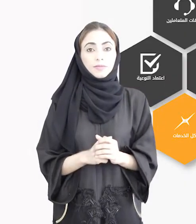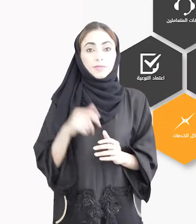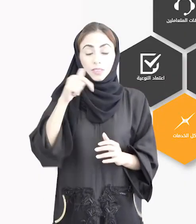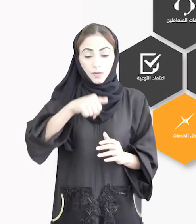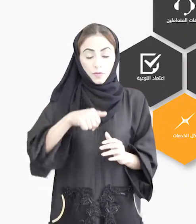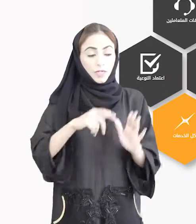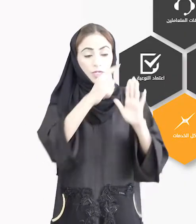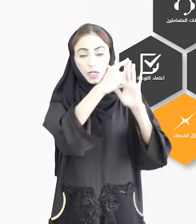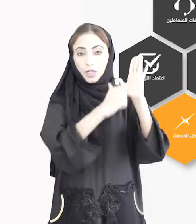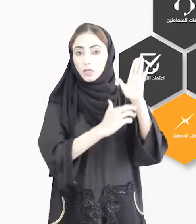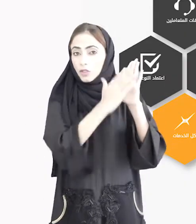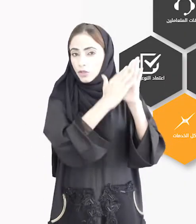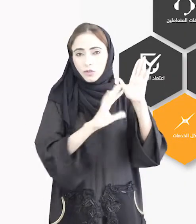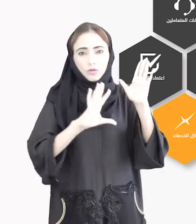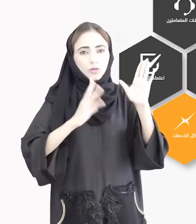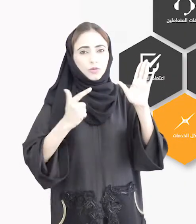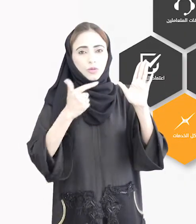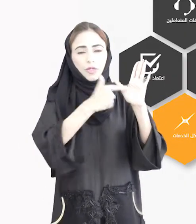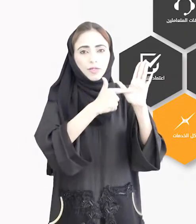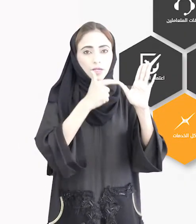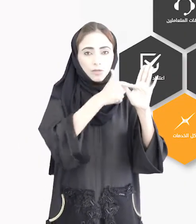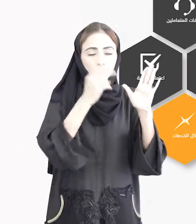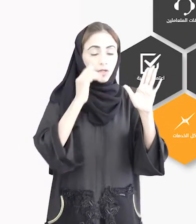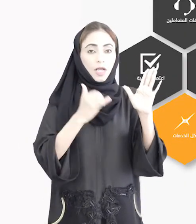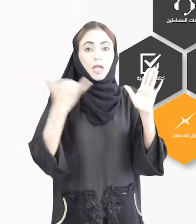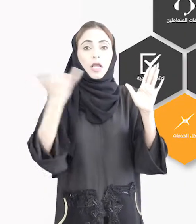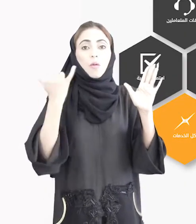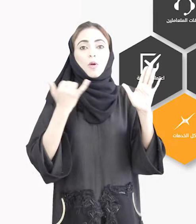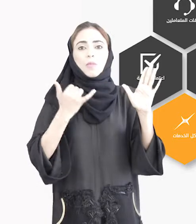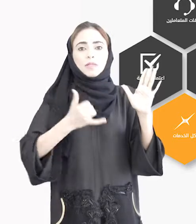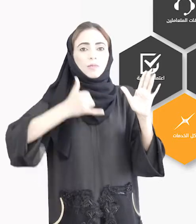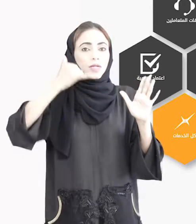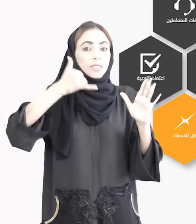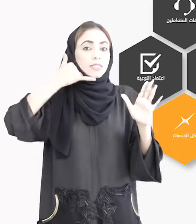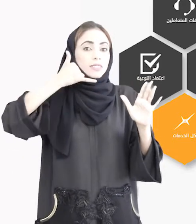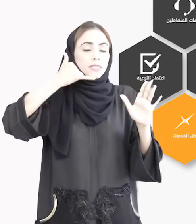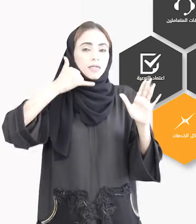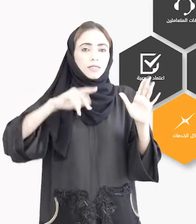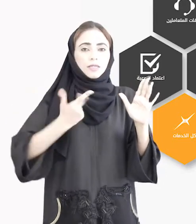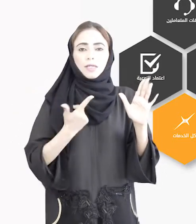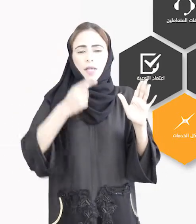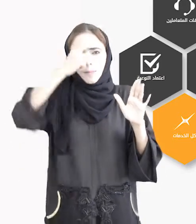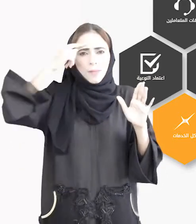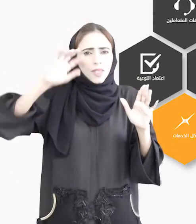مثل خدمة تقديم الشكاوى والاقتراحات، وخدمات اعتماد النوعية،